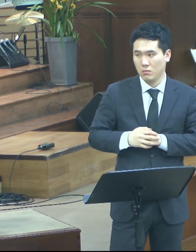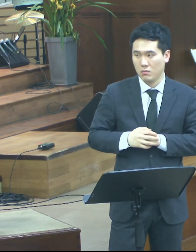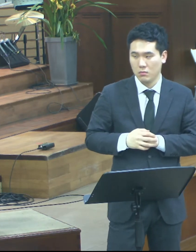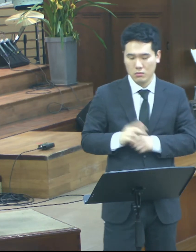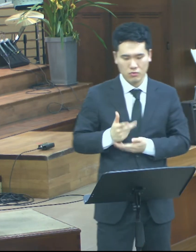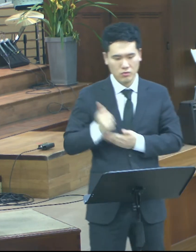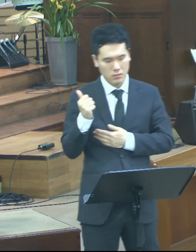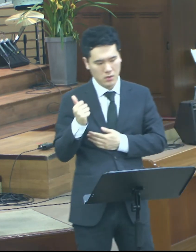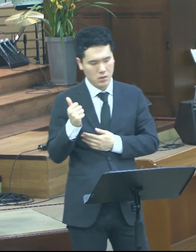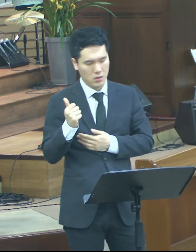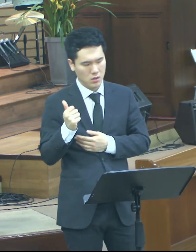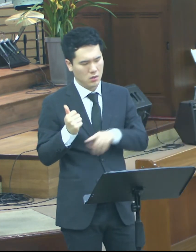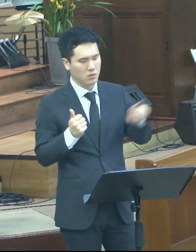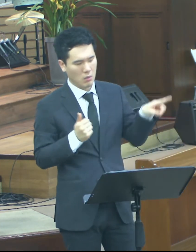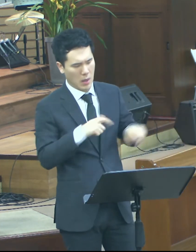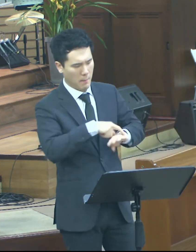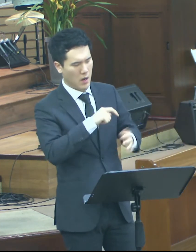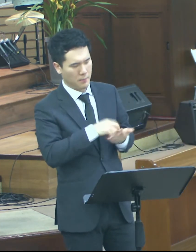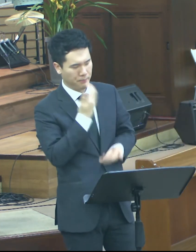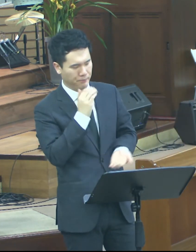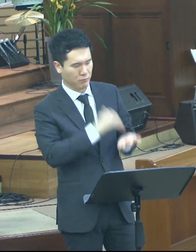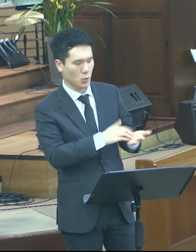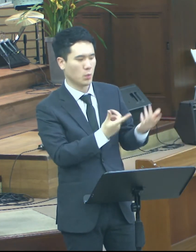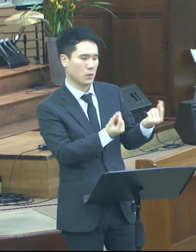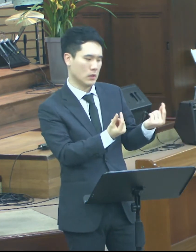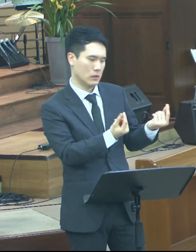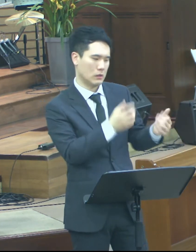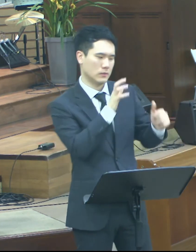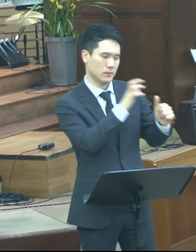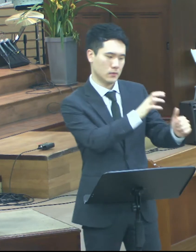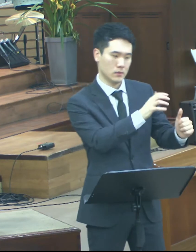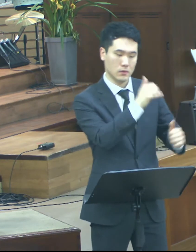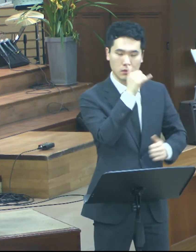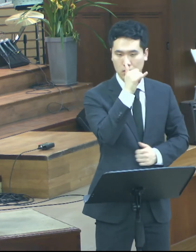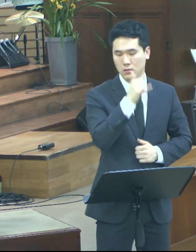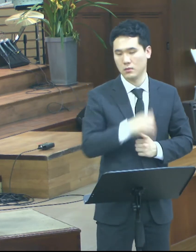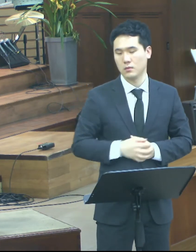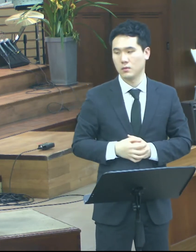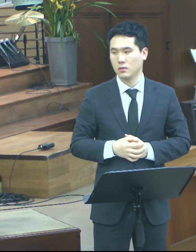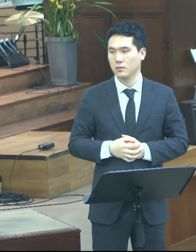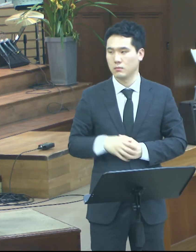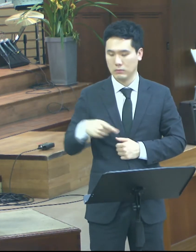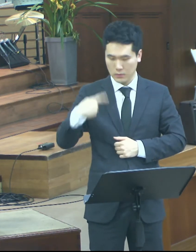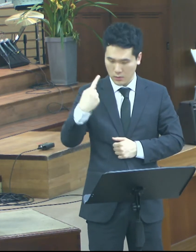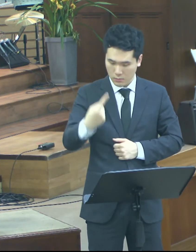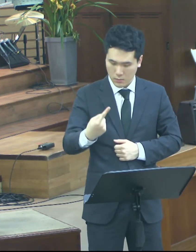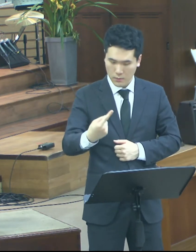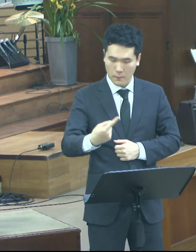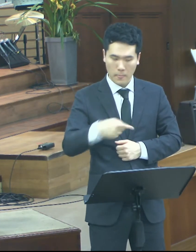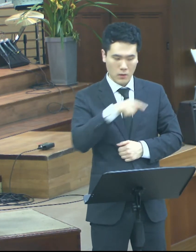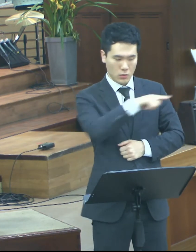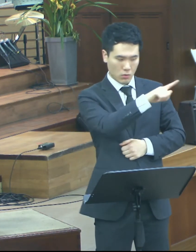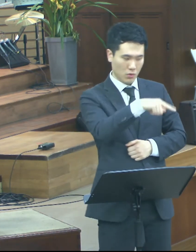마음이 딱딱해지냐 이렇게 책망을 하신 거죠. 그 다음에 너희가 눈이 있어도 보지